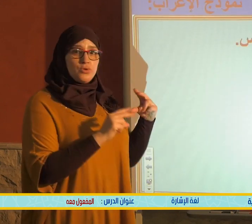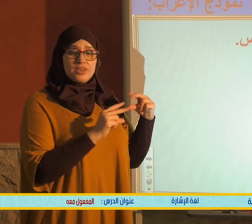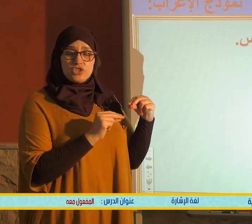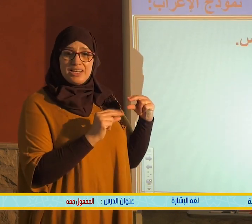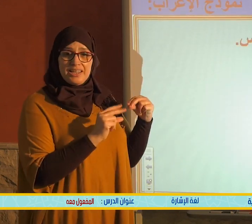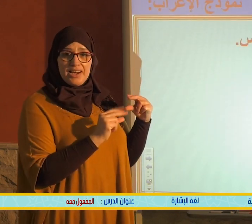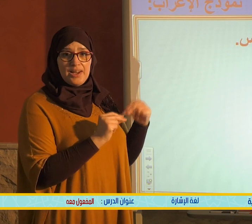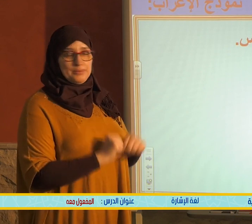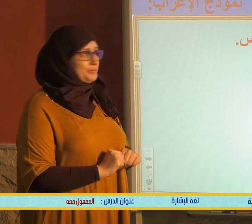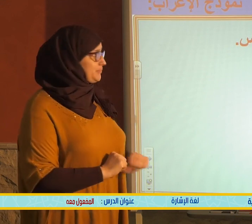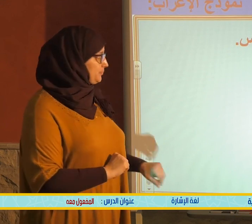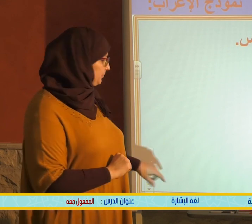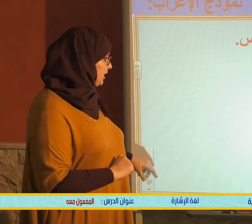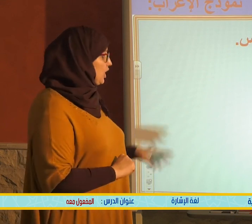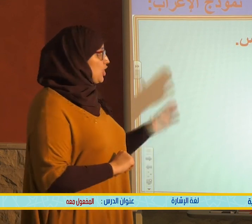نموذج للإعراب: جاء